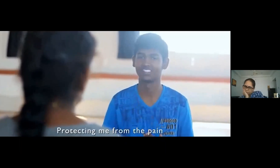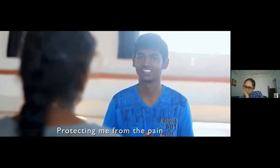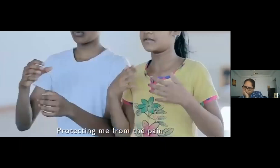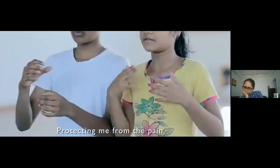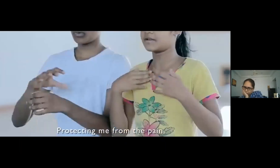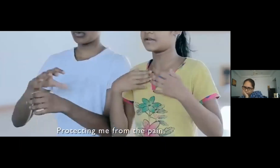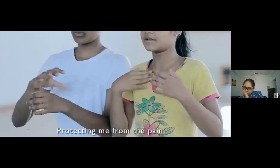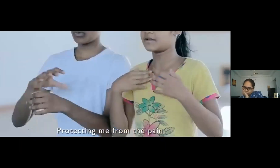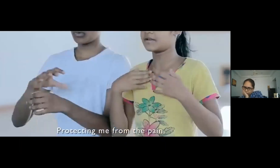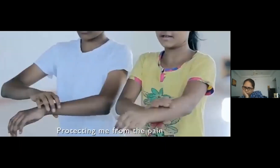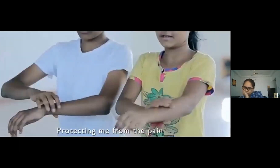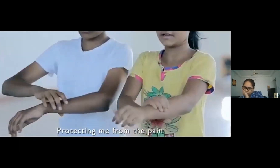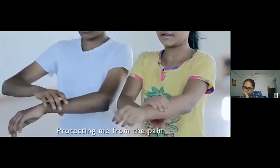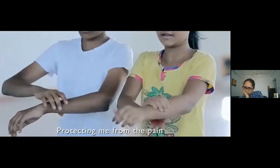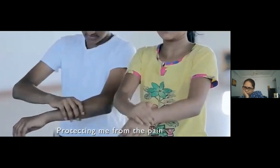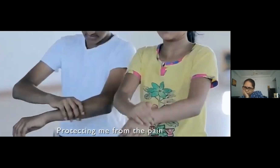ನೋವುಗಳ ತಡೆ ಹಿಡಿದು